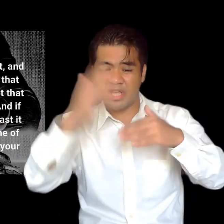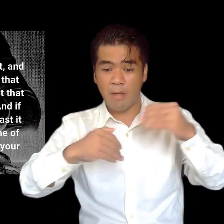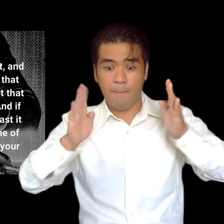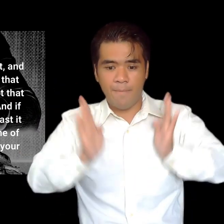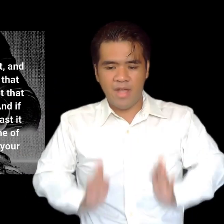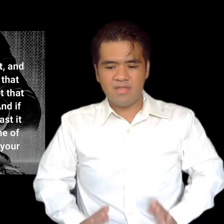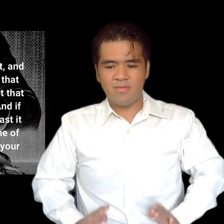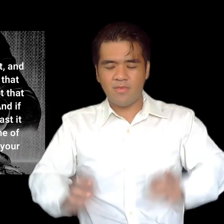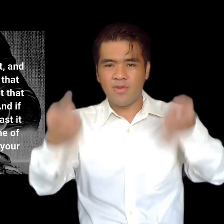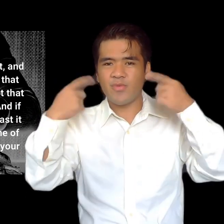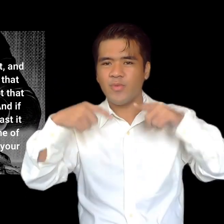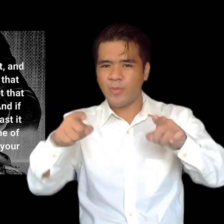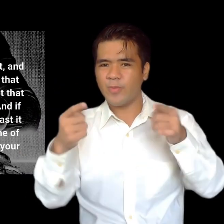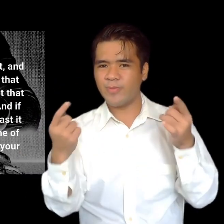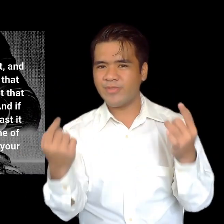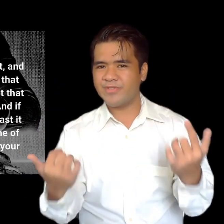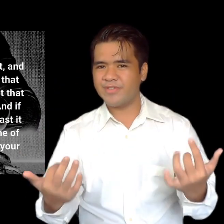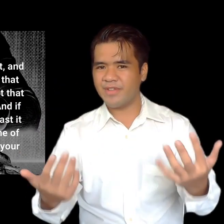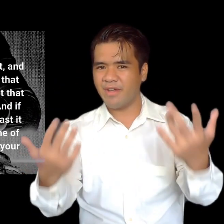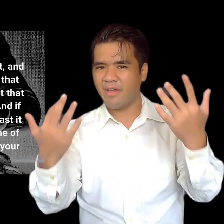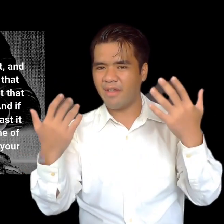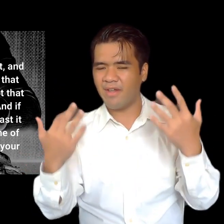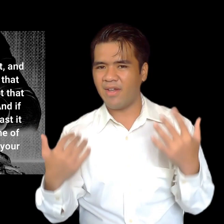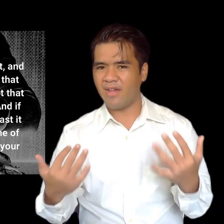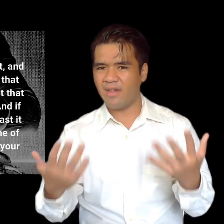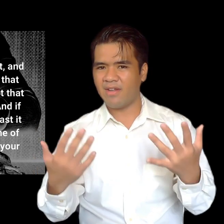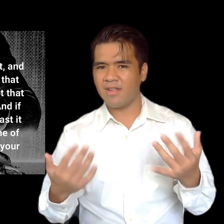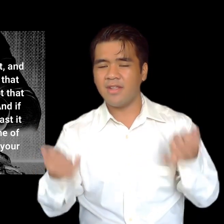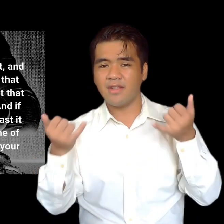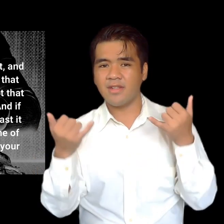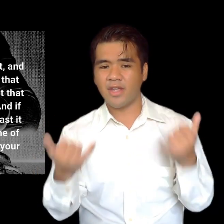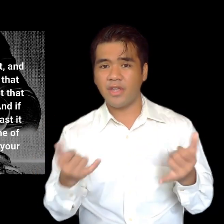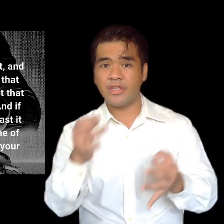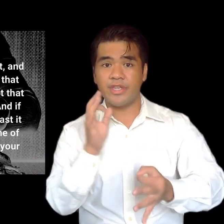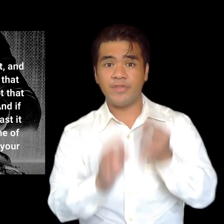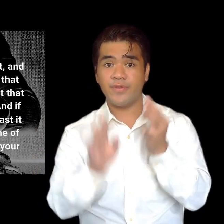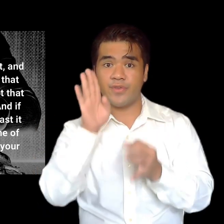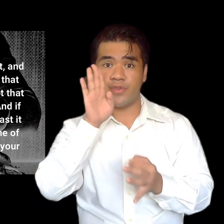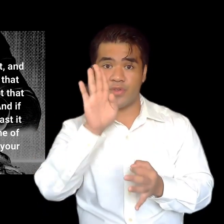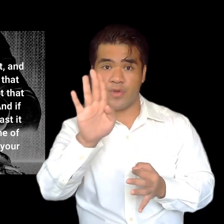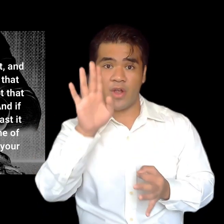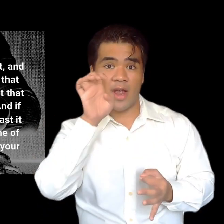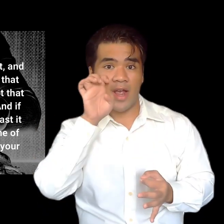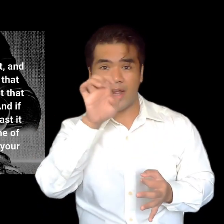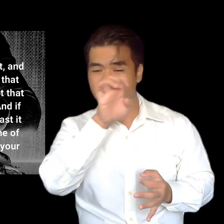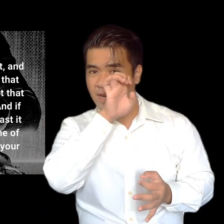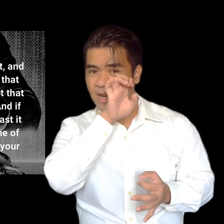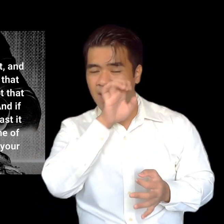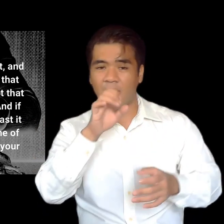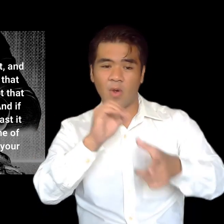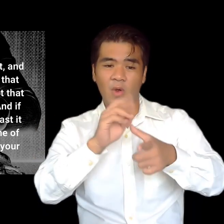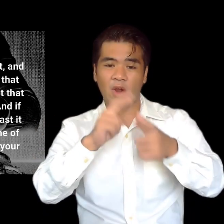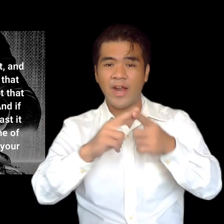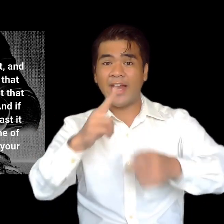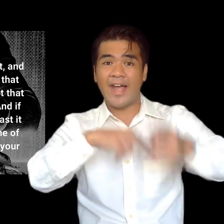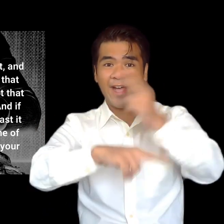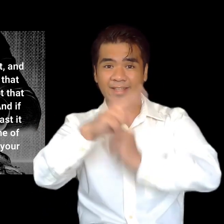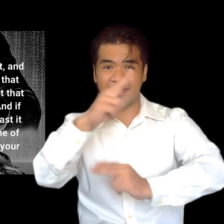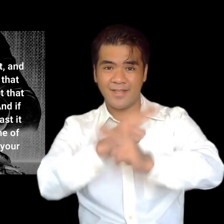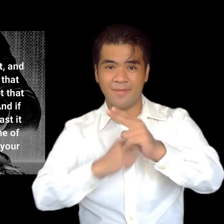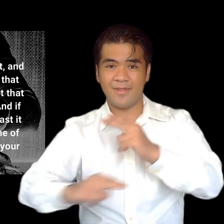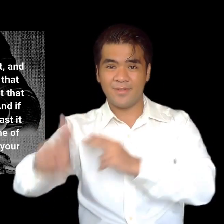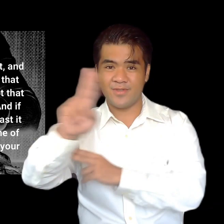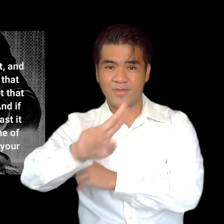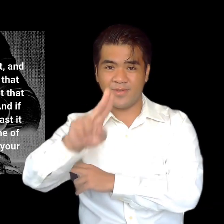kaysa ang buo mong katawan ang itapon sa impyerno. Kung ang iyong kanang kamay naman ay nagiging sanhin ng iyong pagkakasala, putulin mo